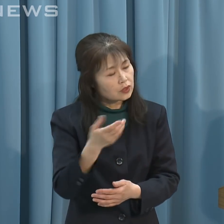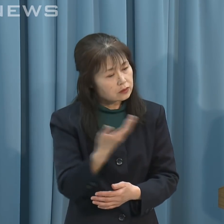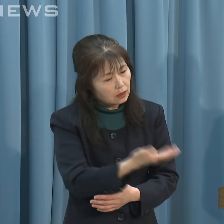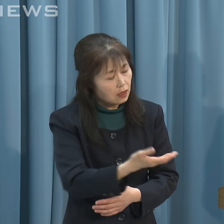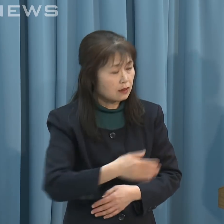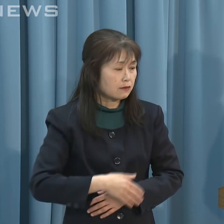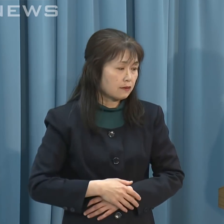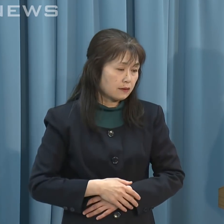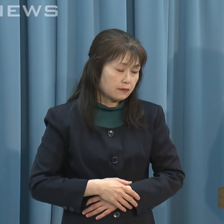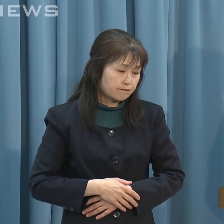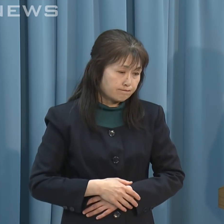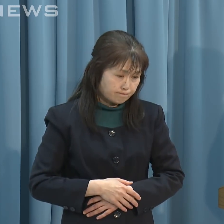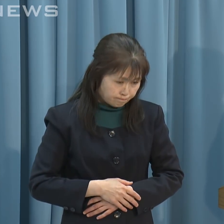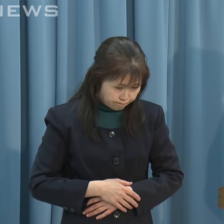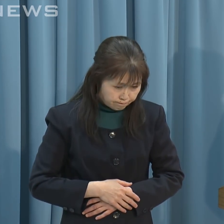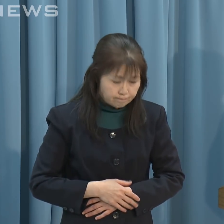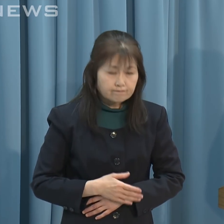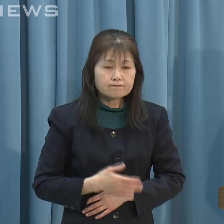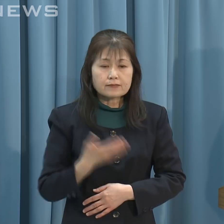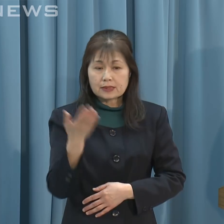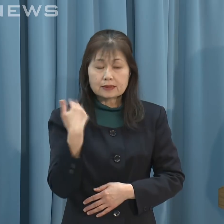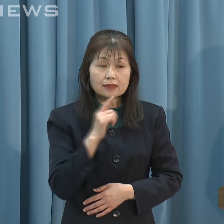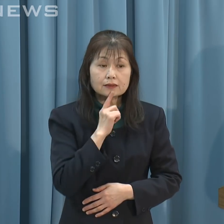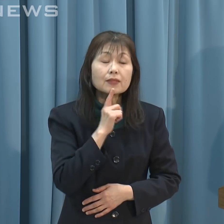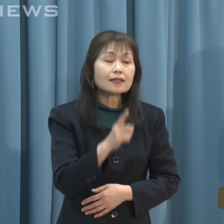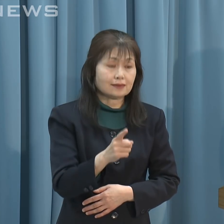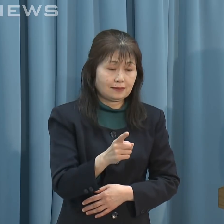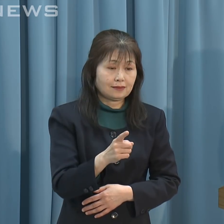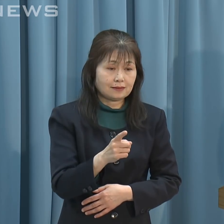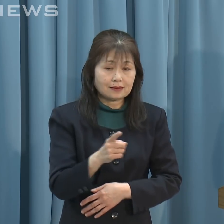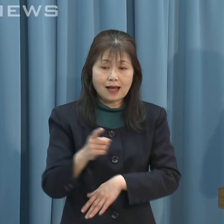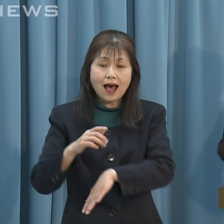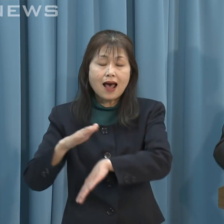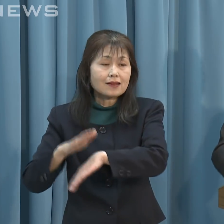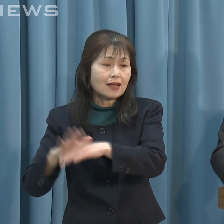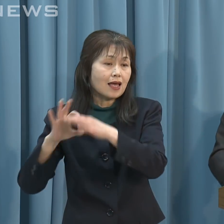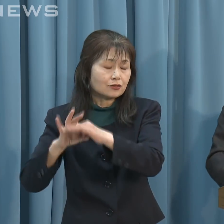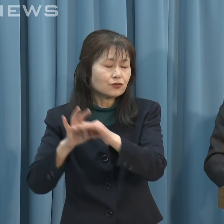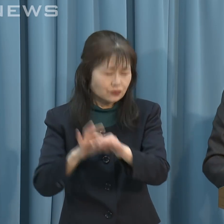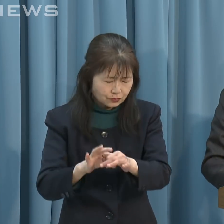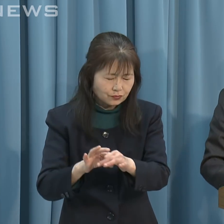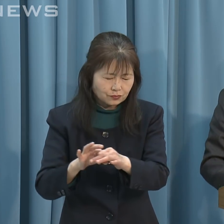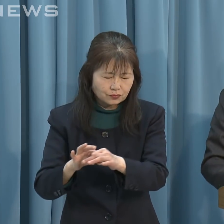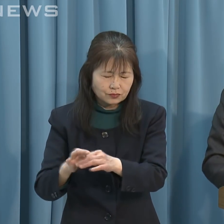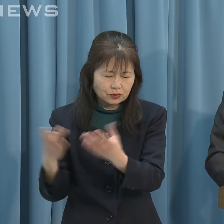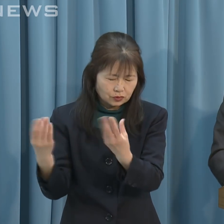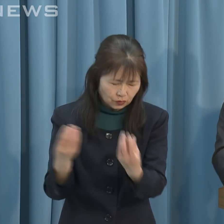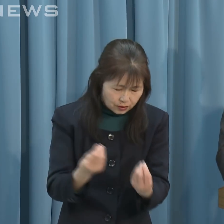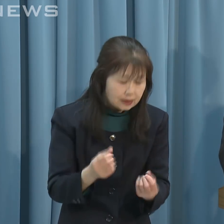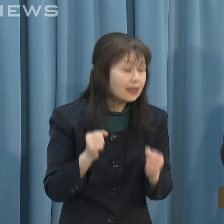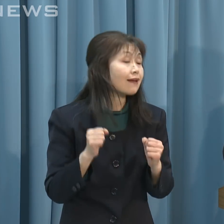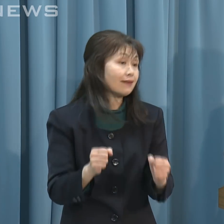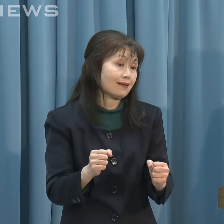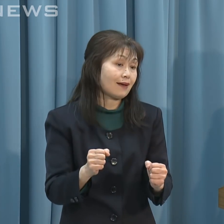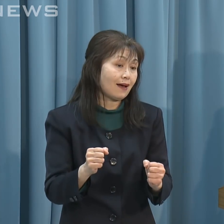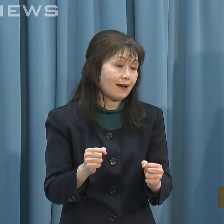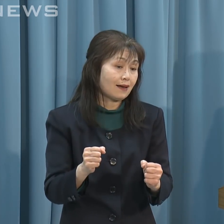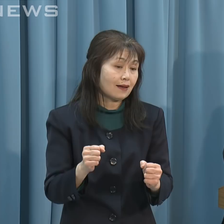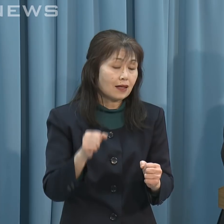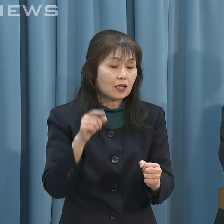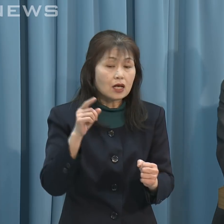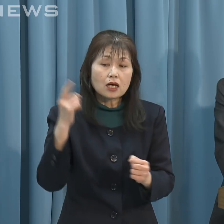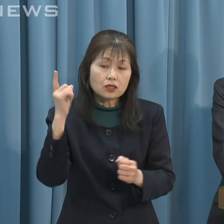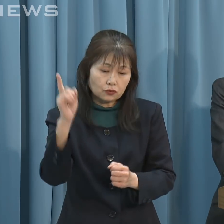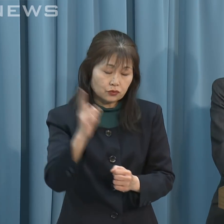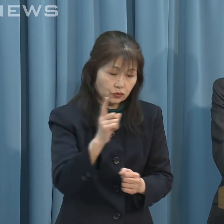そこのところはね、先ほど言いました手続き手順を踏めていったんですが、一つ一つの、ね、動作行動、これ